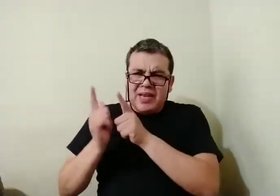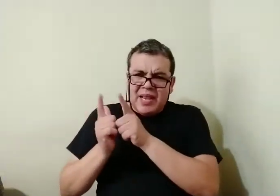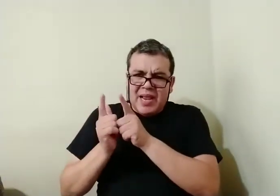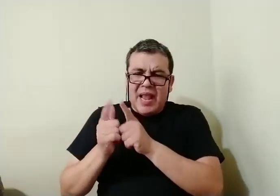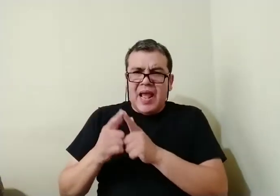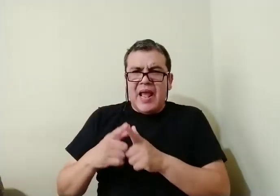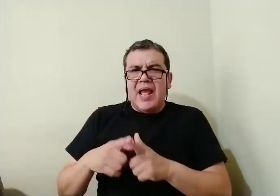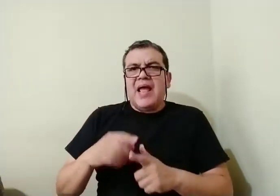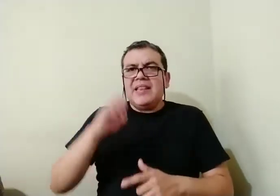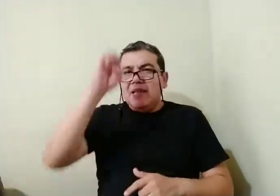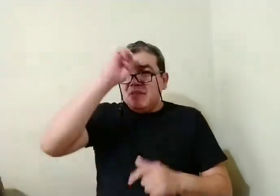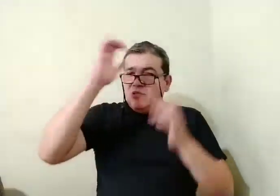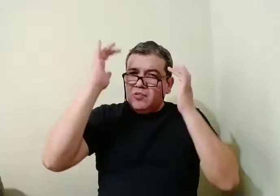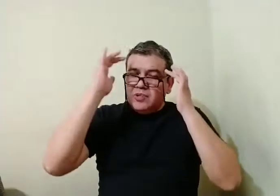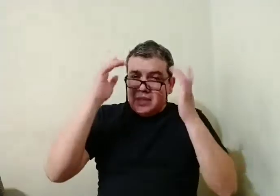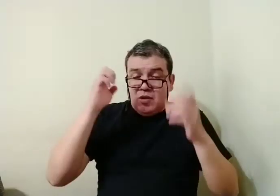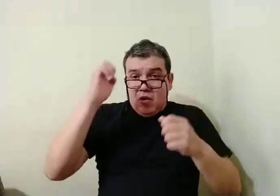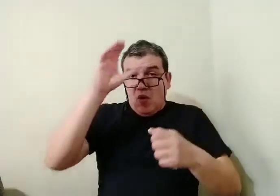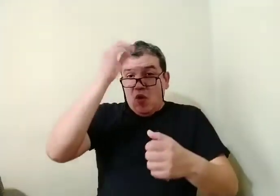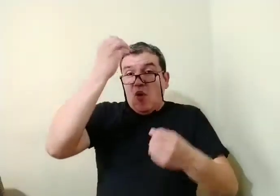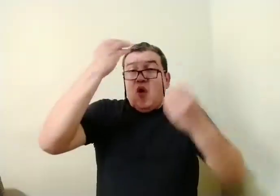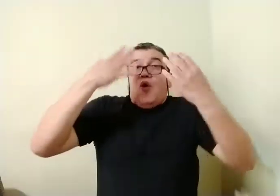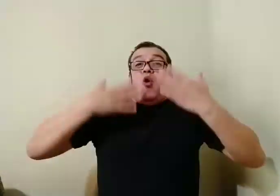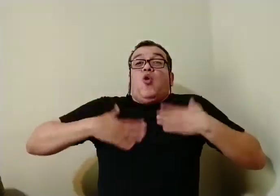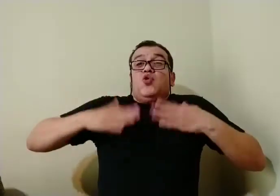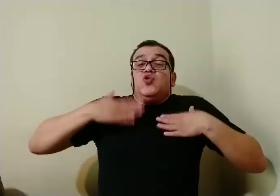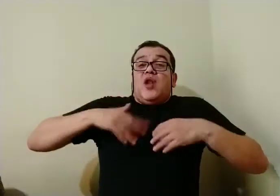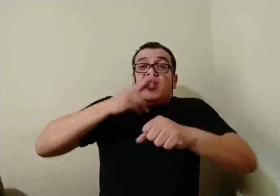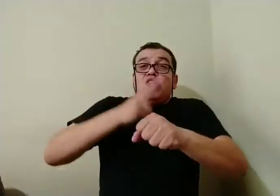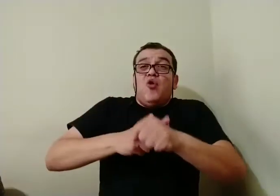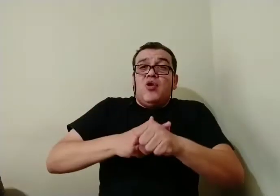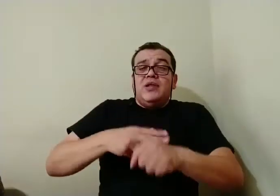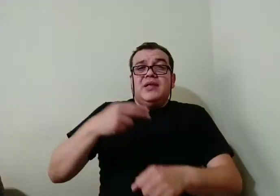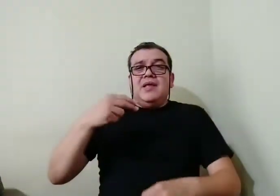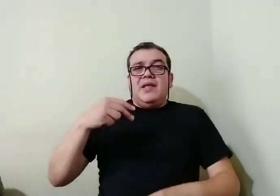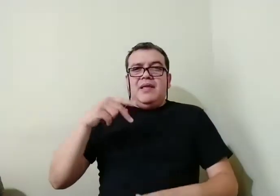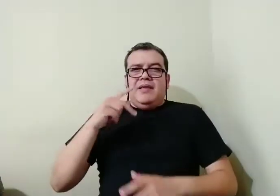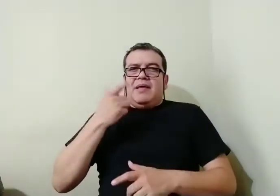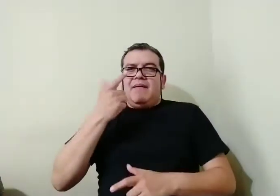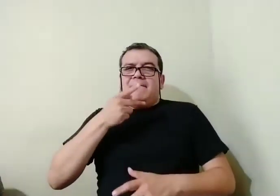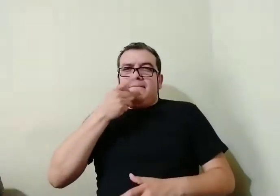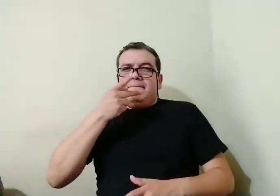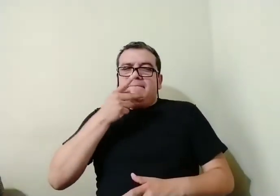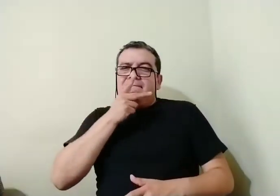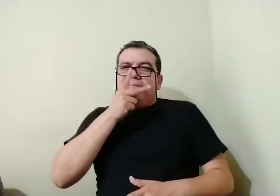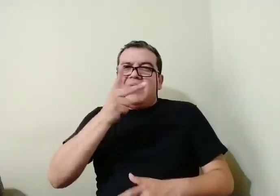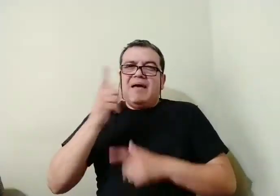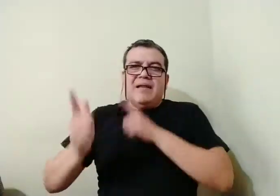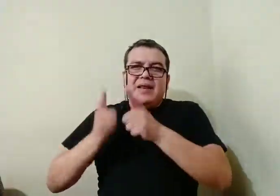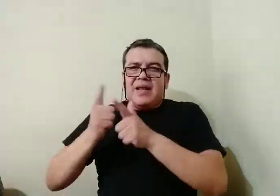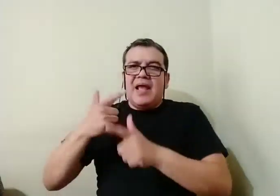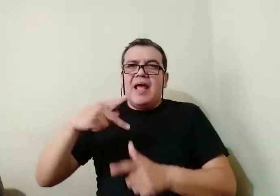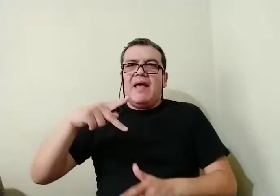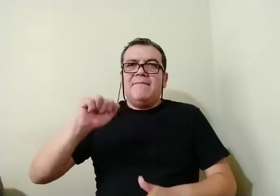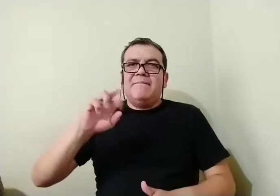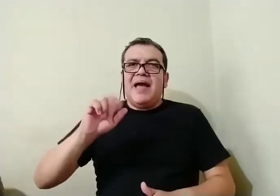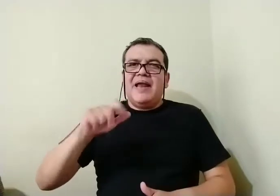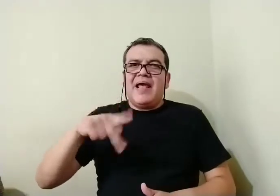el propósito de ayudar. El Espíritu Santo acompaña a todos los